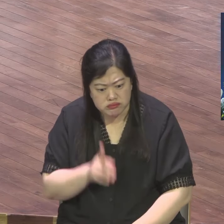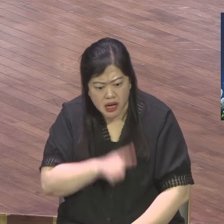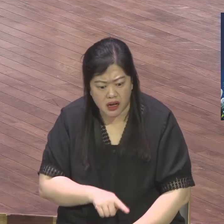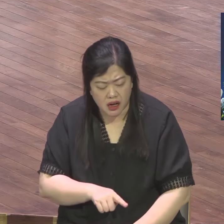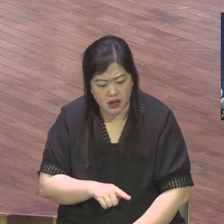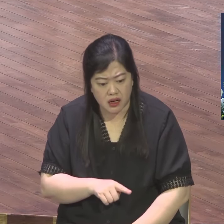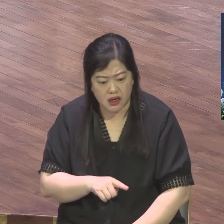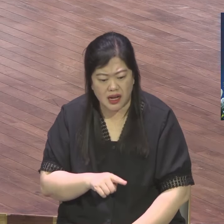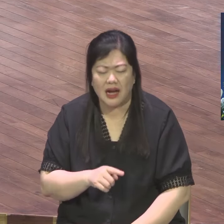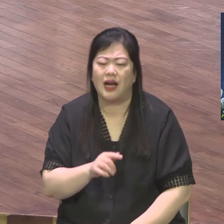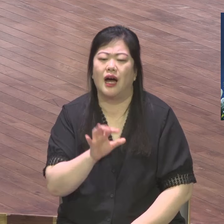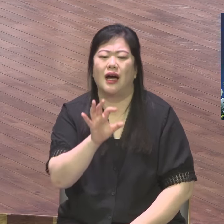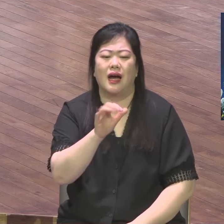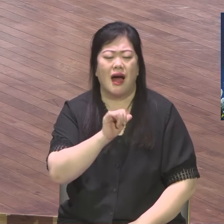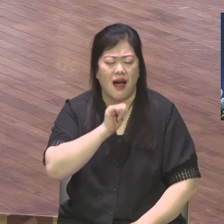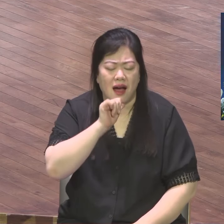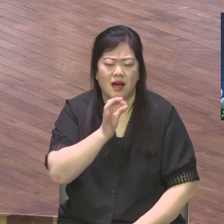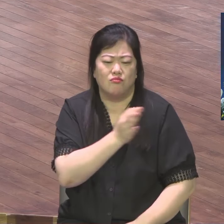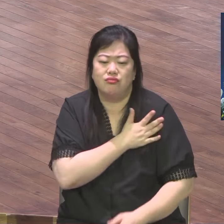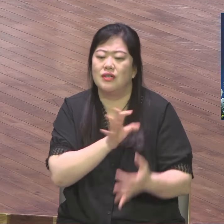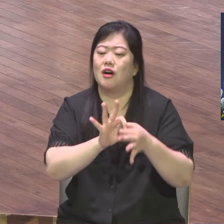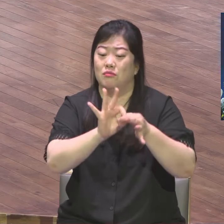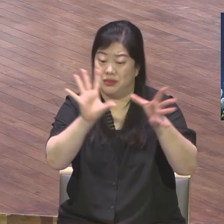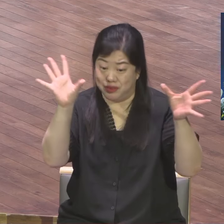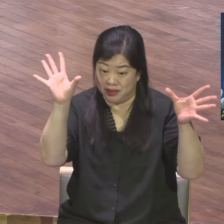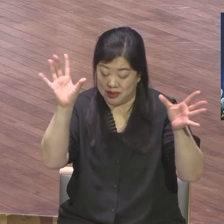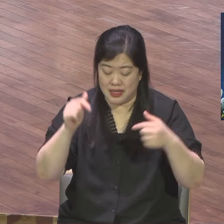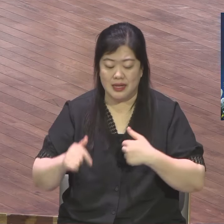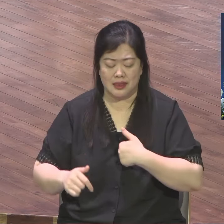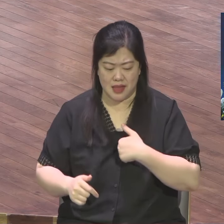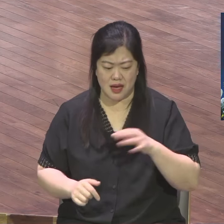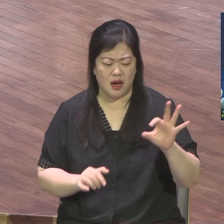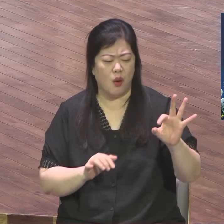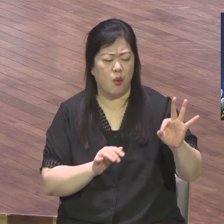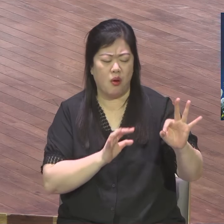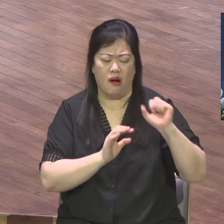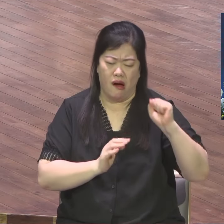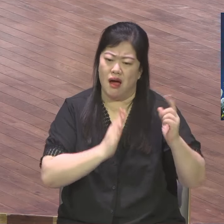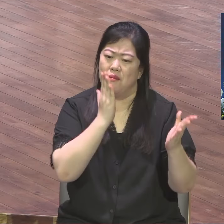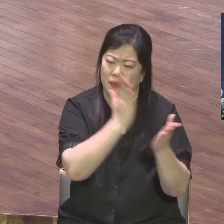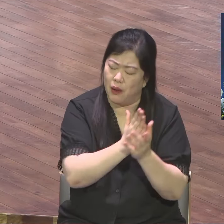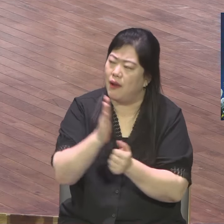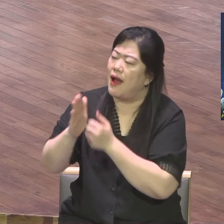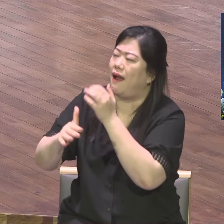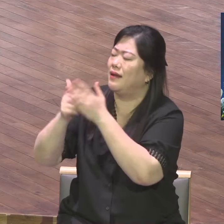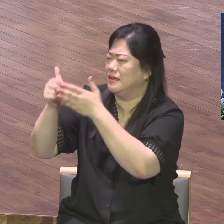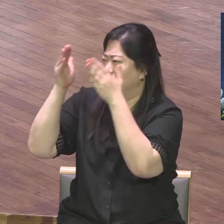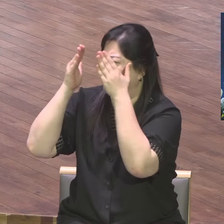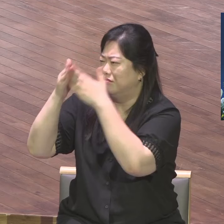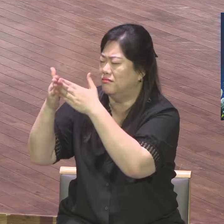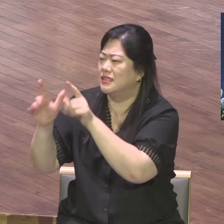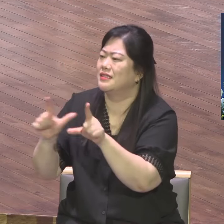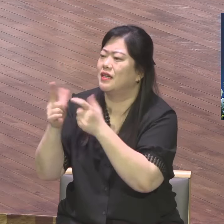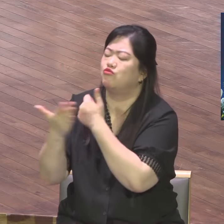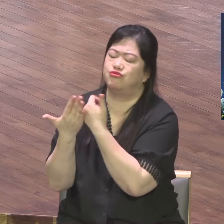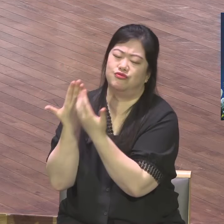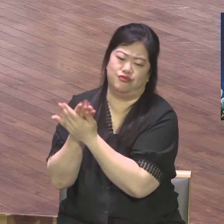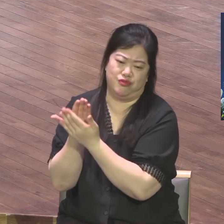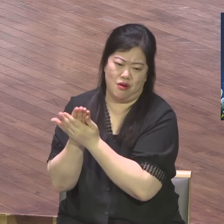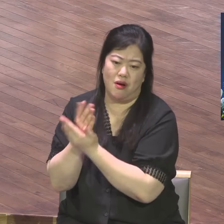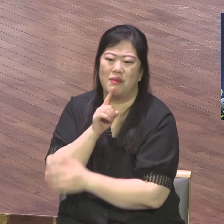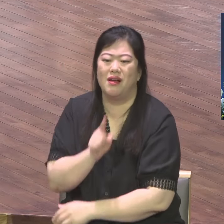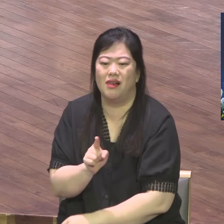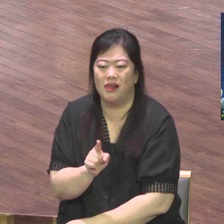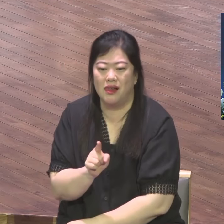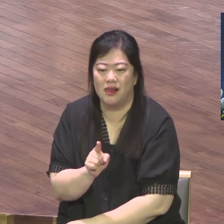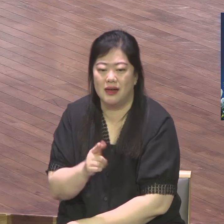하여 주옵소서. 아무리 주셔도 다 주를 위하여 복음을 위해서 하나님 사용하여